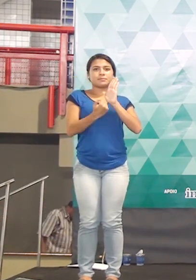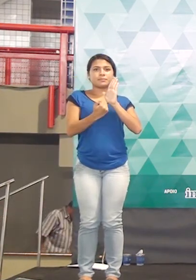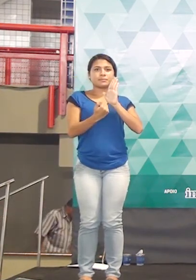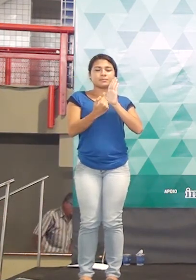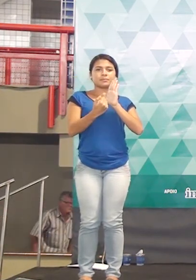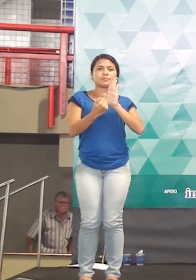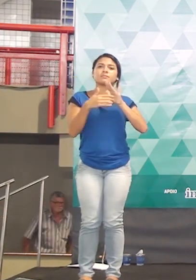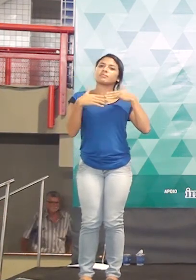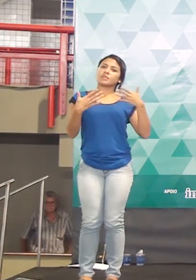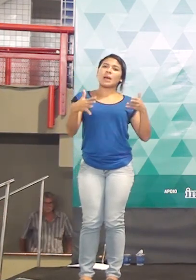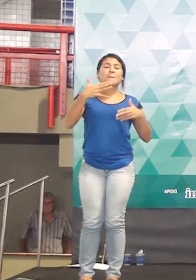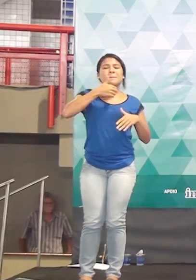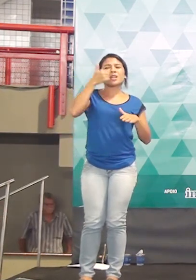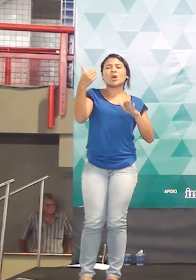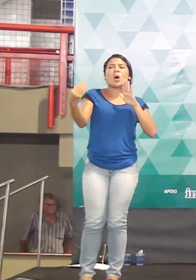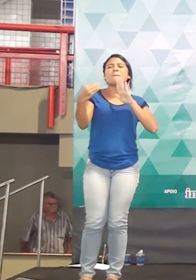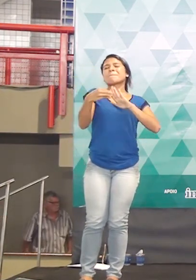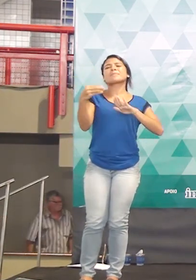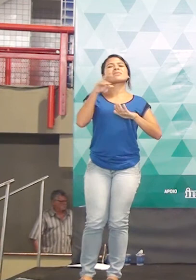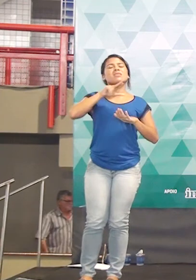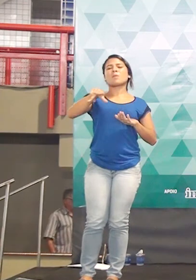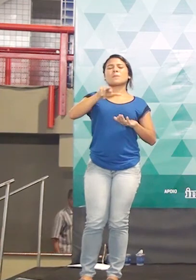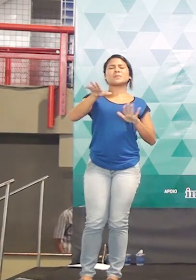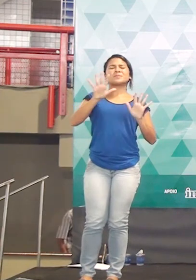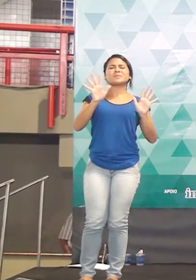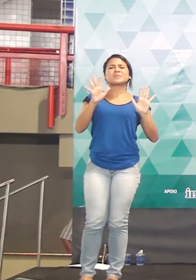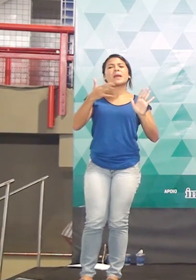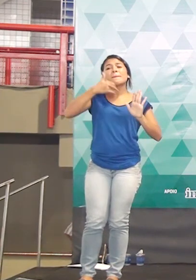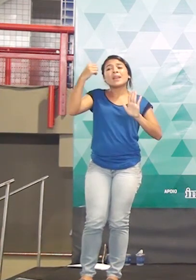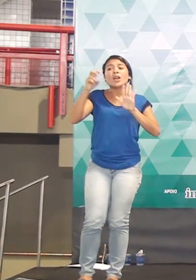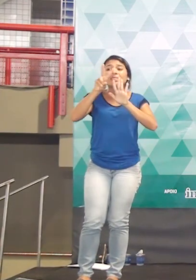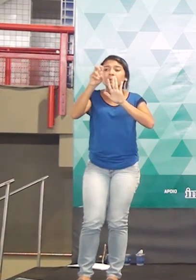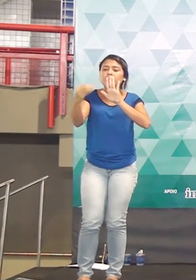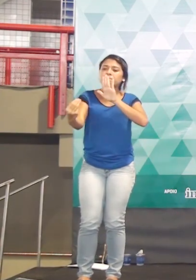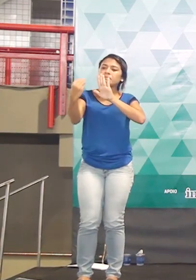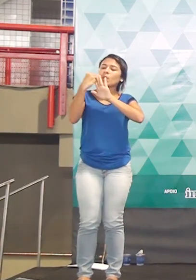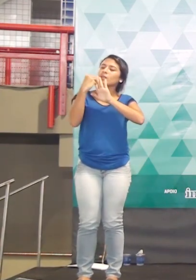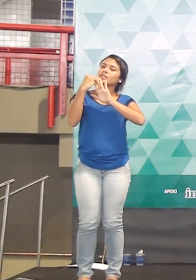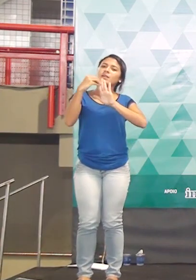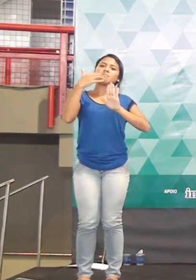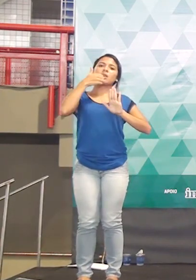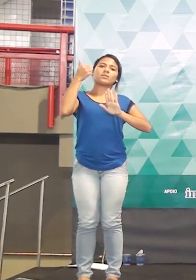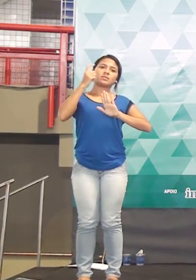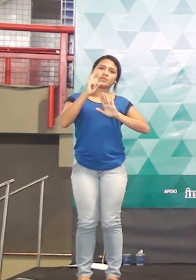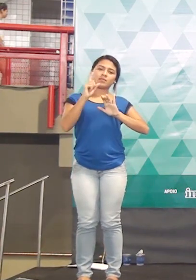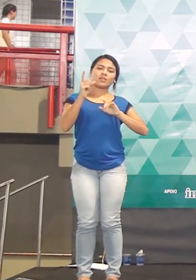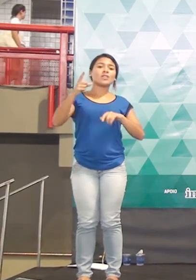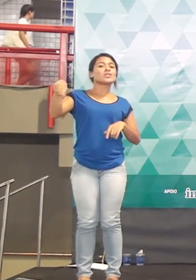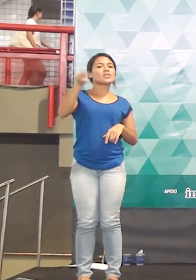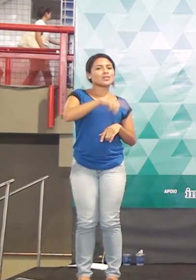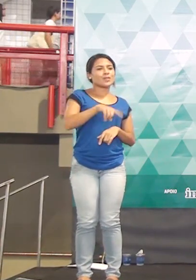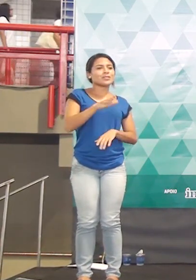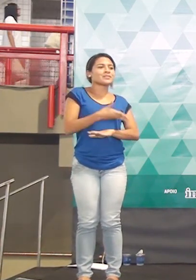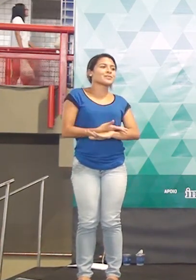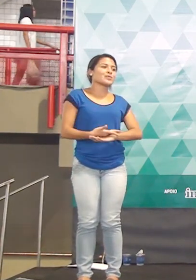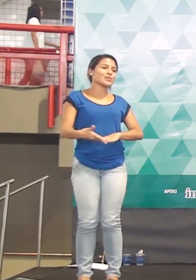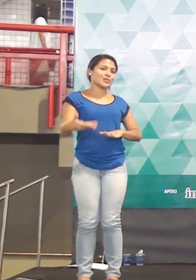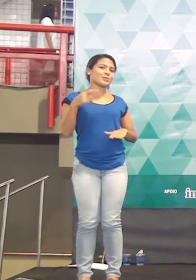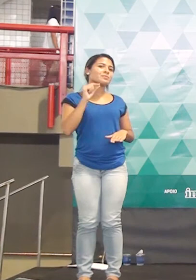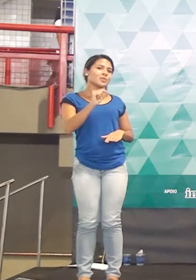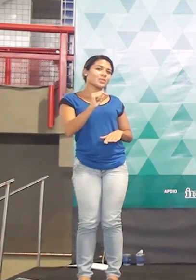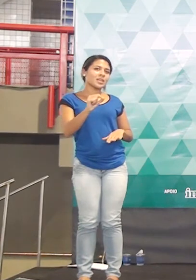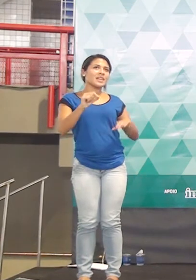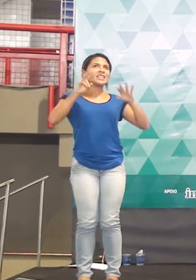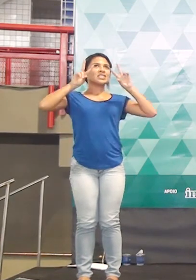Então é melhor não colocar, já que é facultativo. A nossa cultura no Nordeste e no Norte do país é não